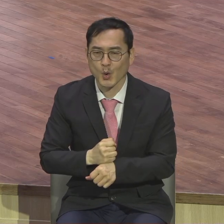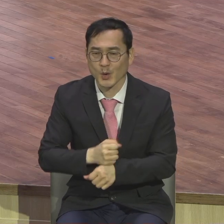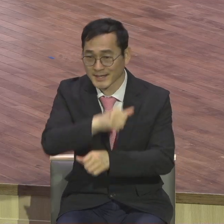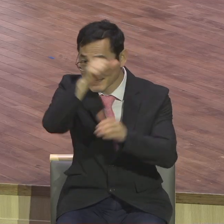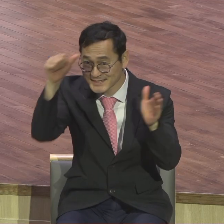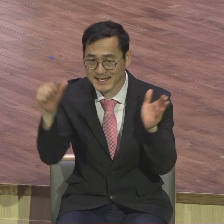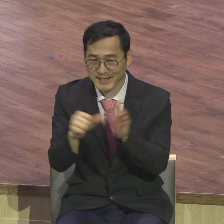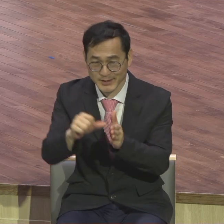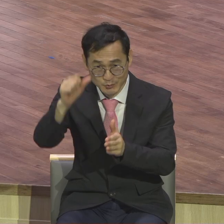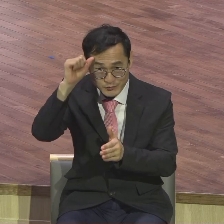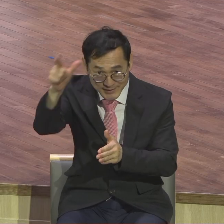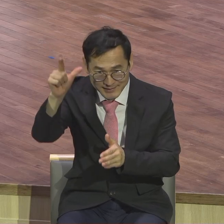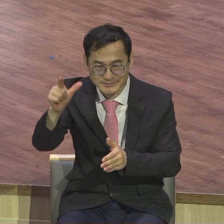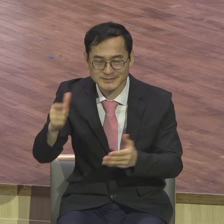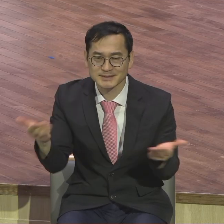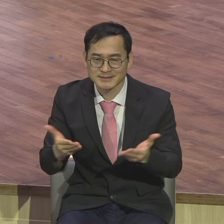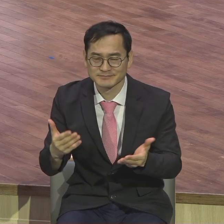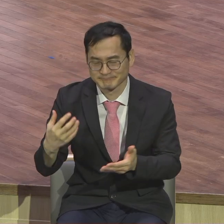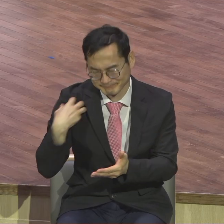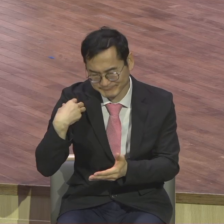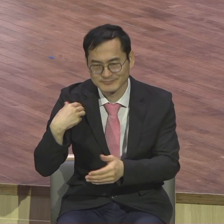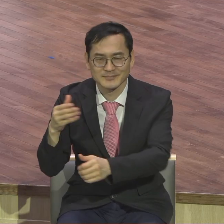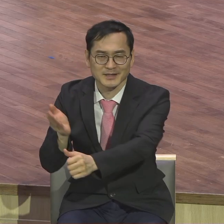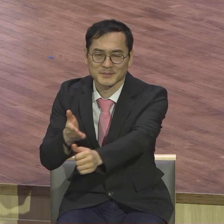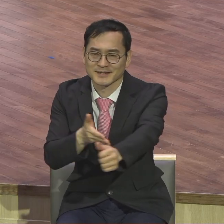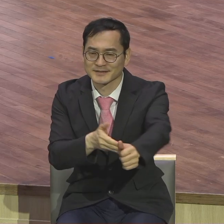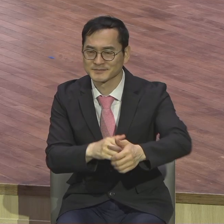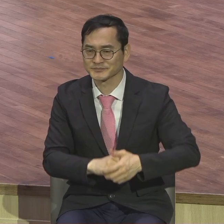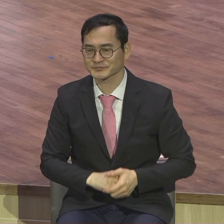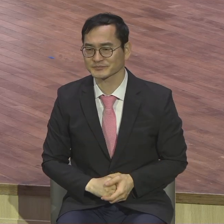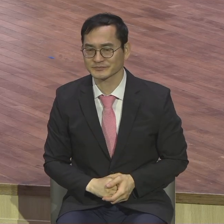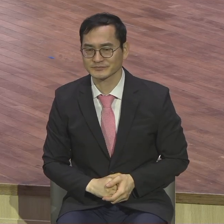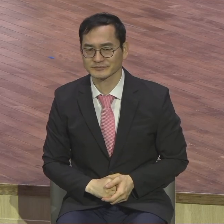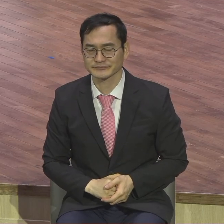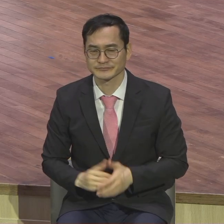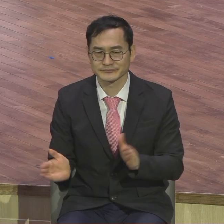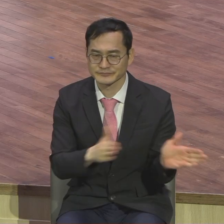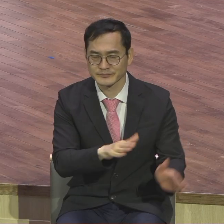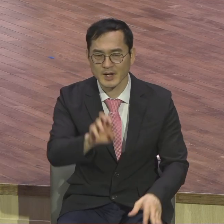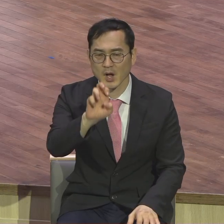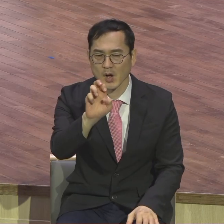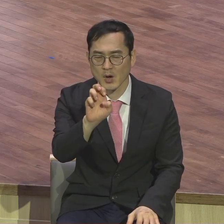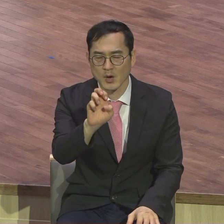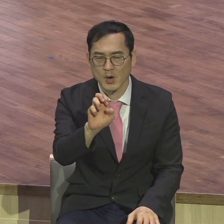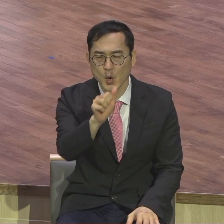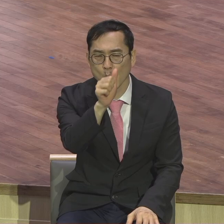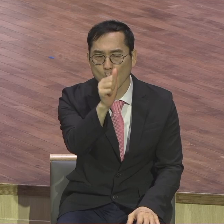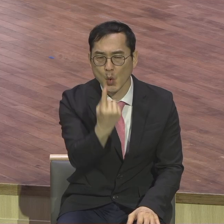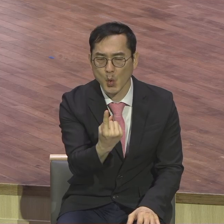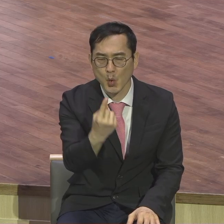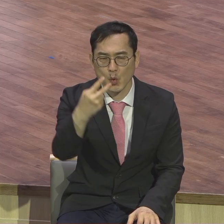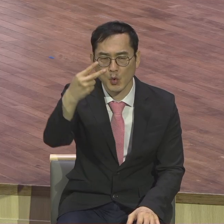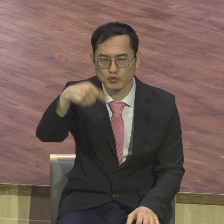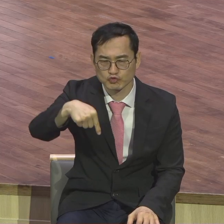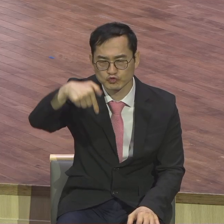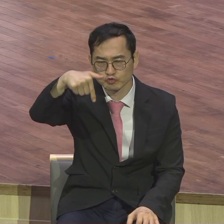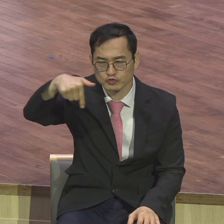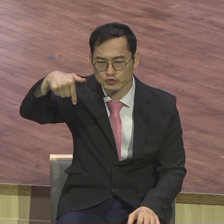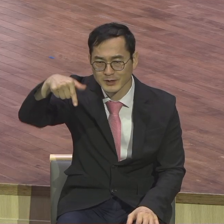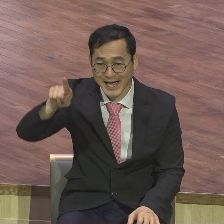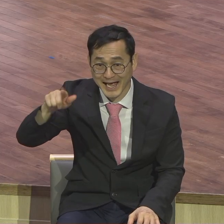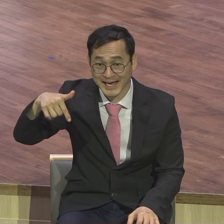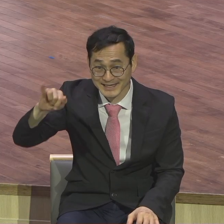제물을 축복합니다. 결론입니다. 모두까기라는 말이 있어요. 모두까기는 호두까기 인형에서 나온 말인데